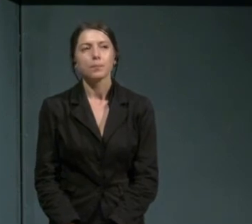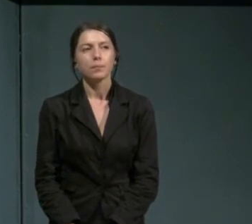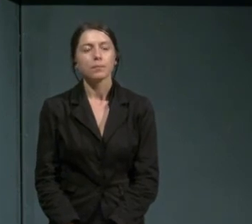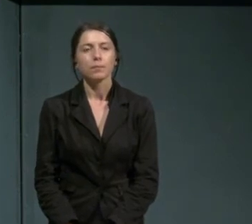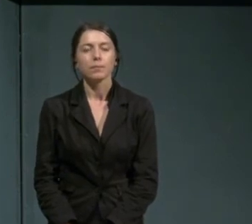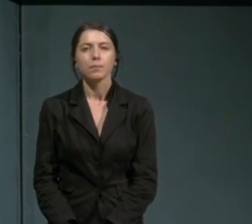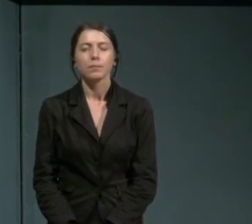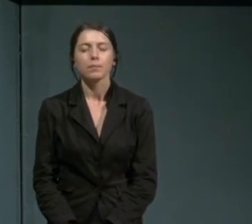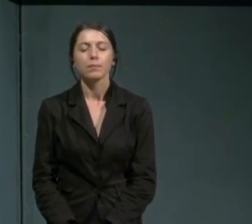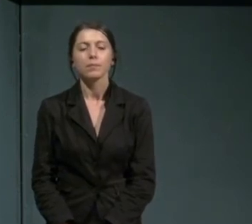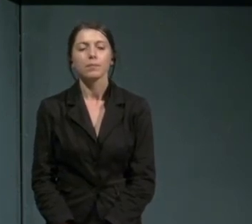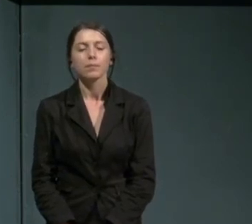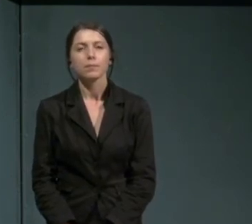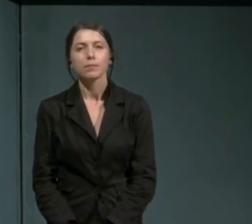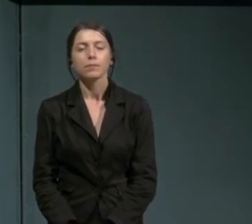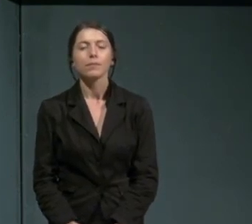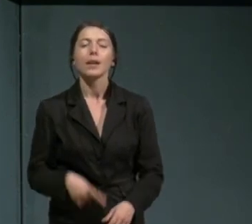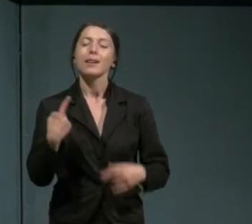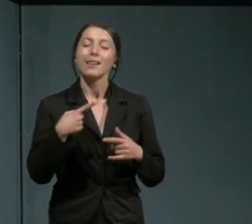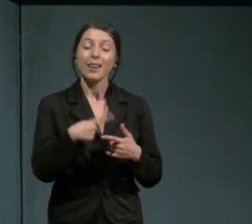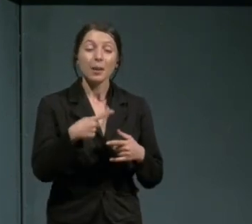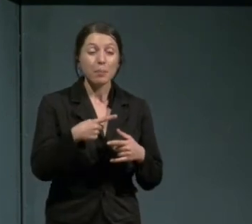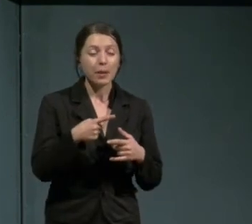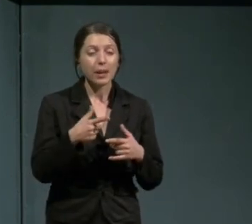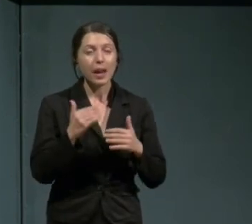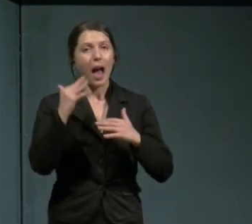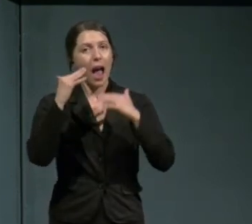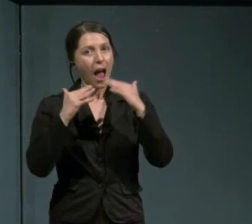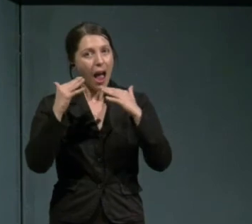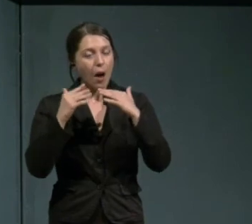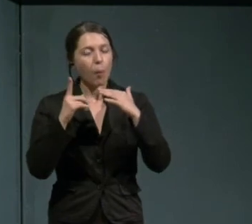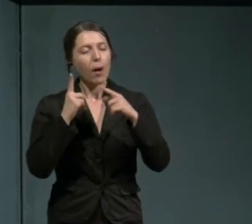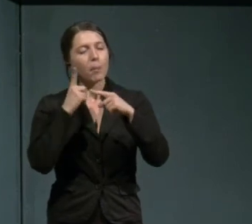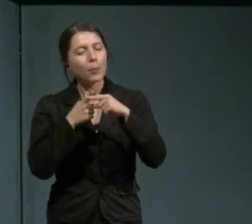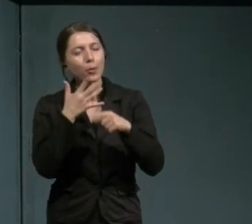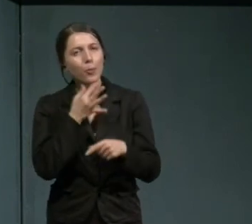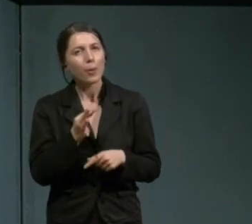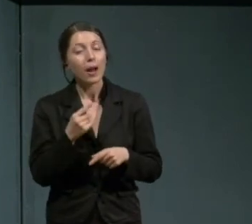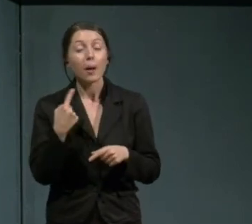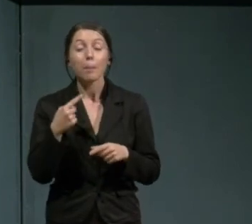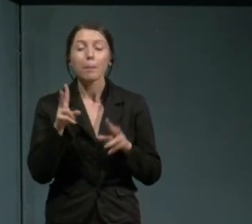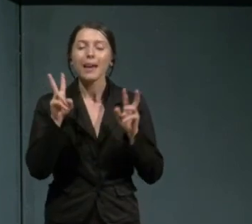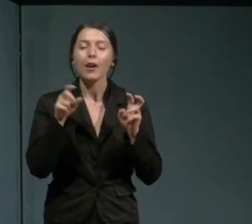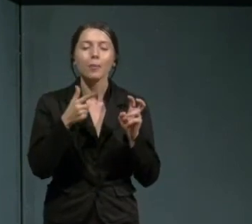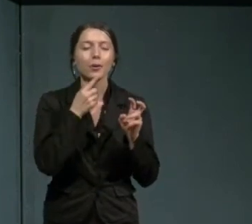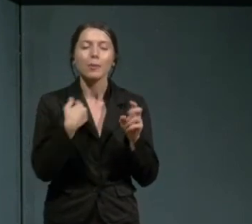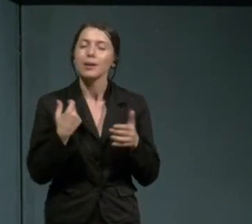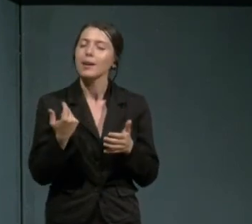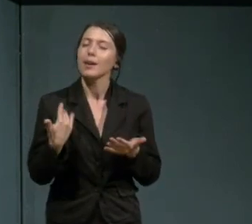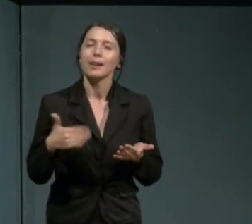che sia equa ma allo stesso tempo bella la questione della bellezza per me è importante